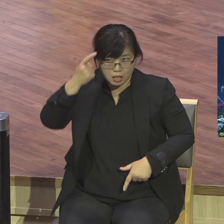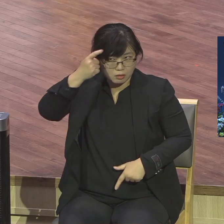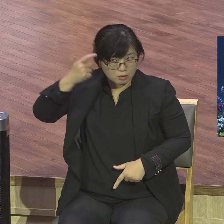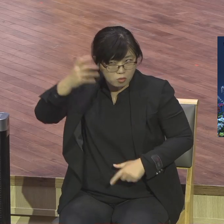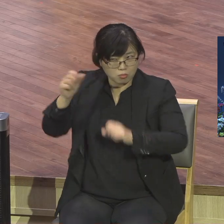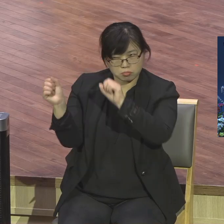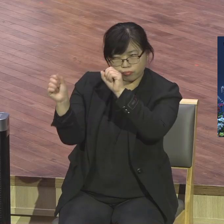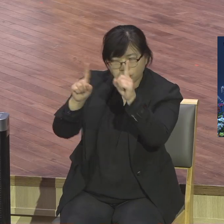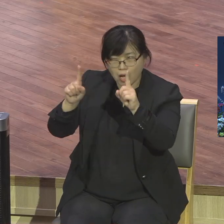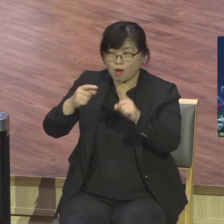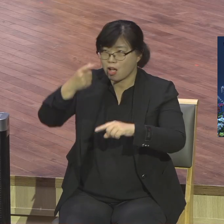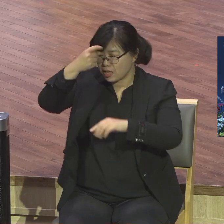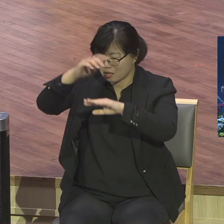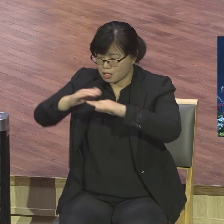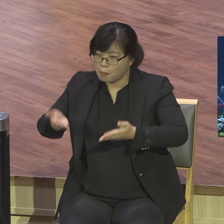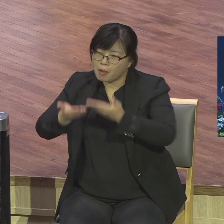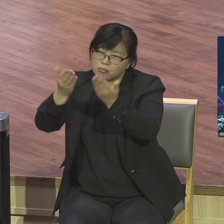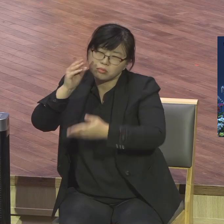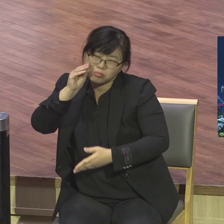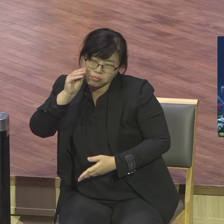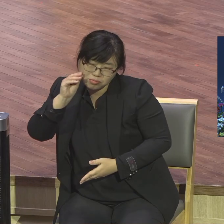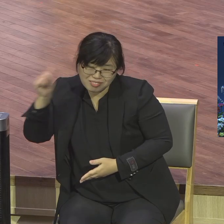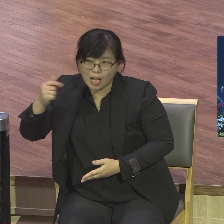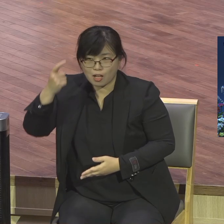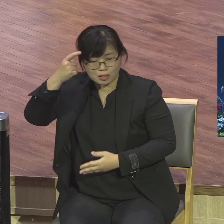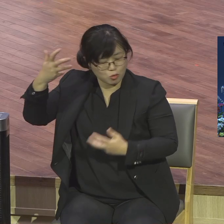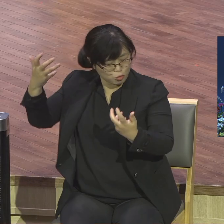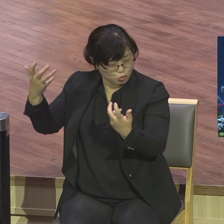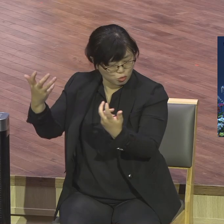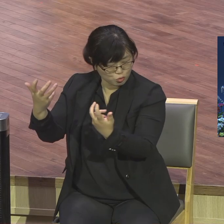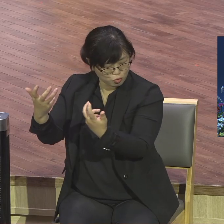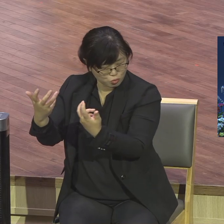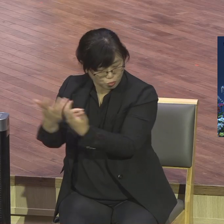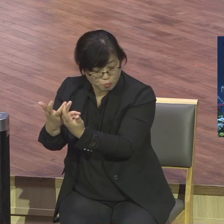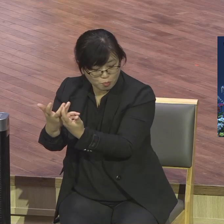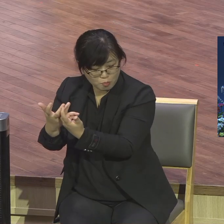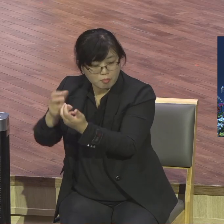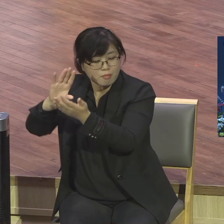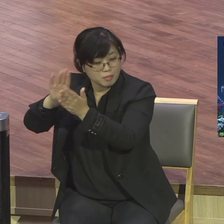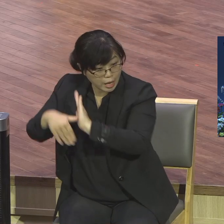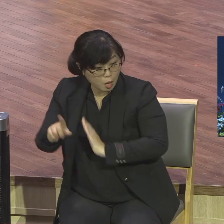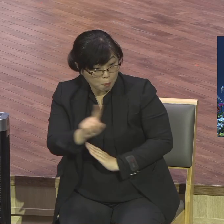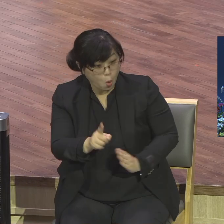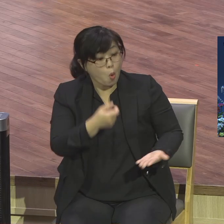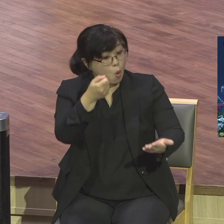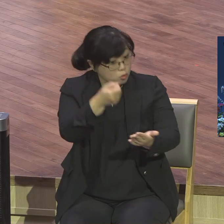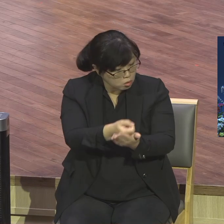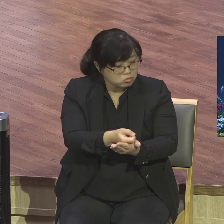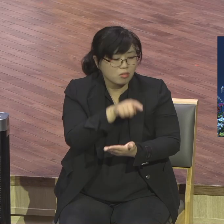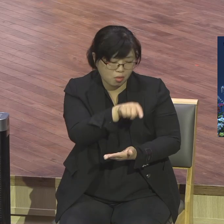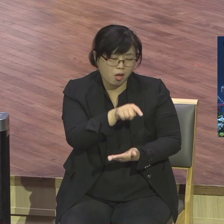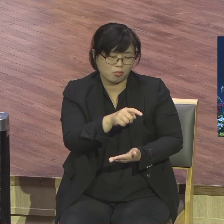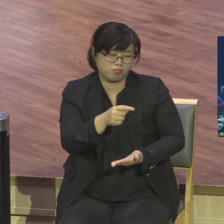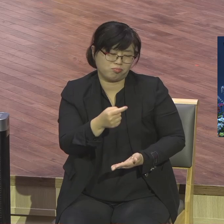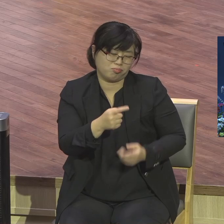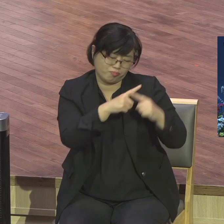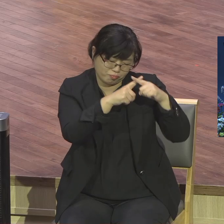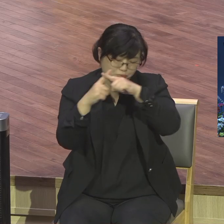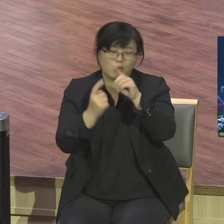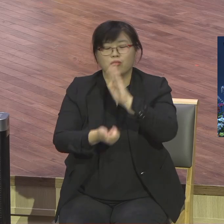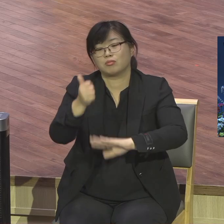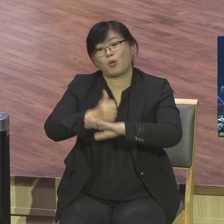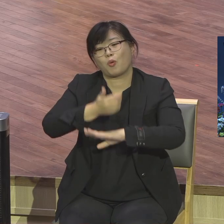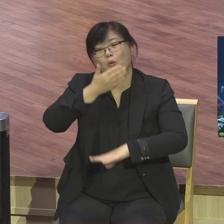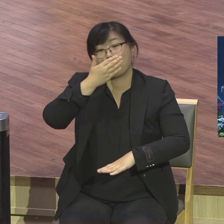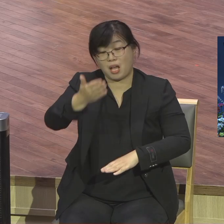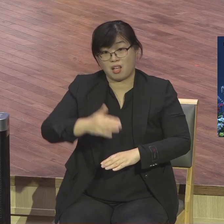하시기 바랍니다 얼마나 결정할 게 많아 눈만 뜨면 결정할 게 많은데 눈만 뜨면 결정해야 되는데 그 결정을 할 때 내 영적